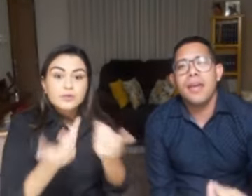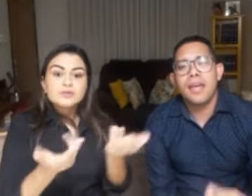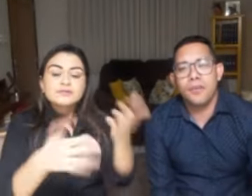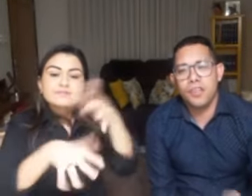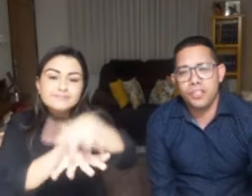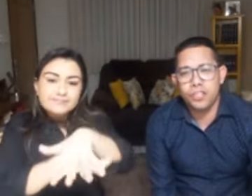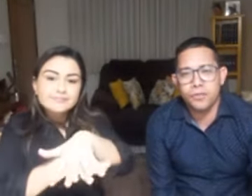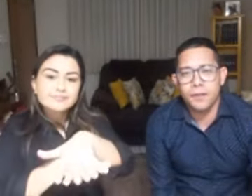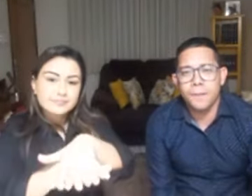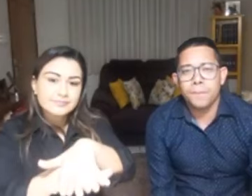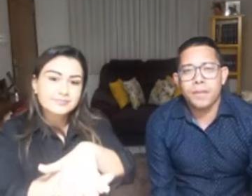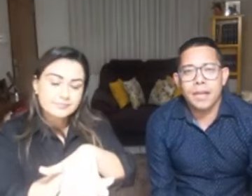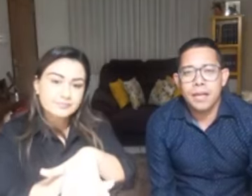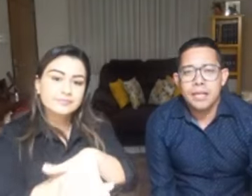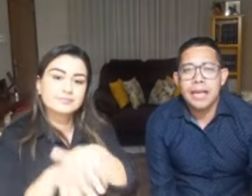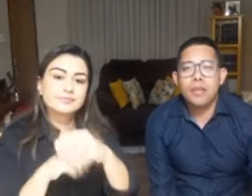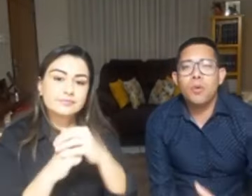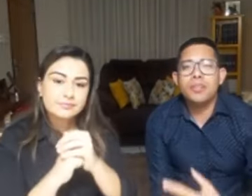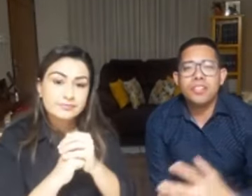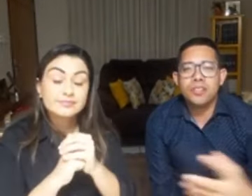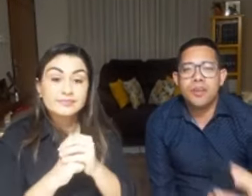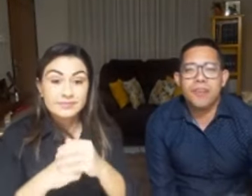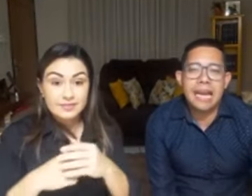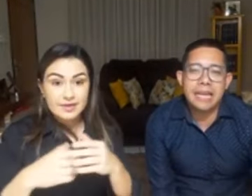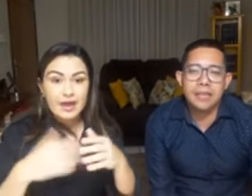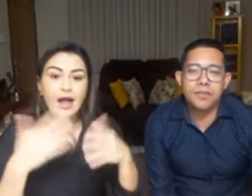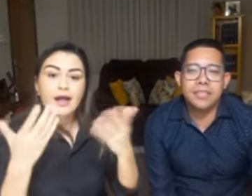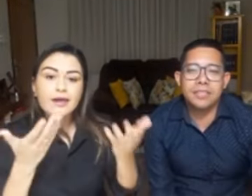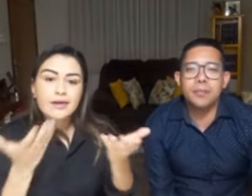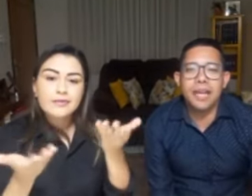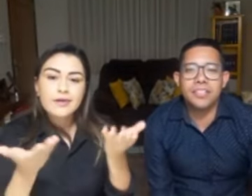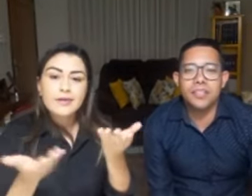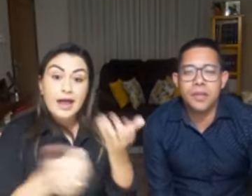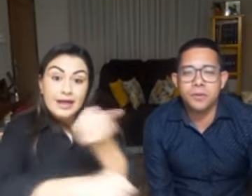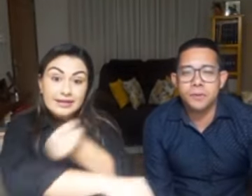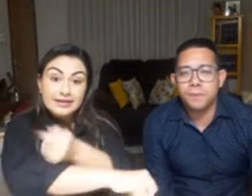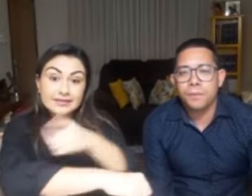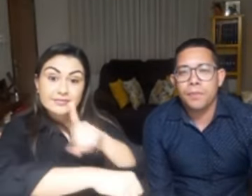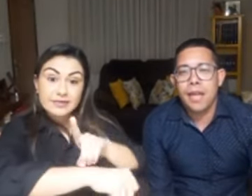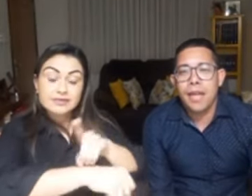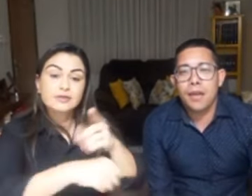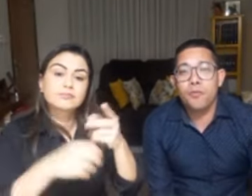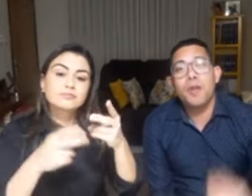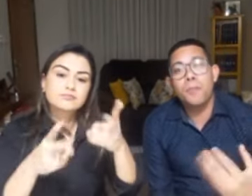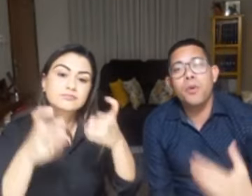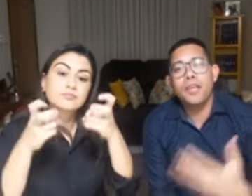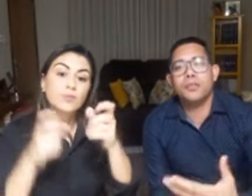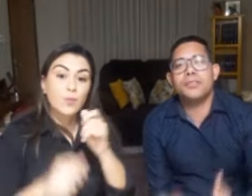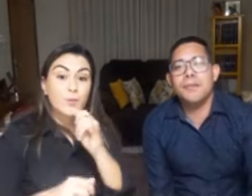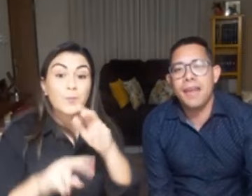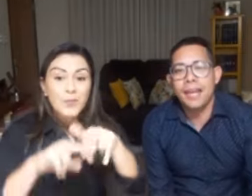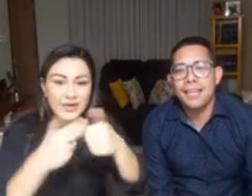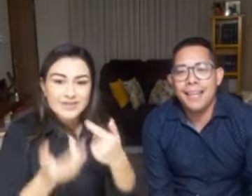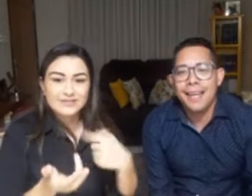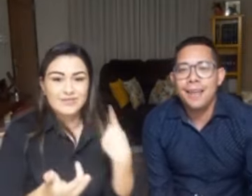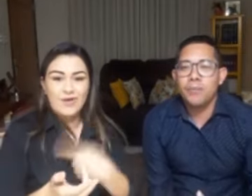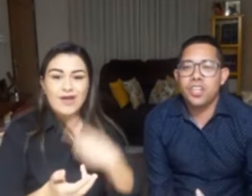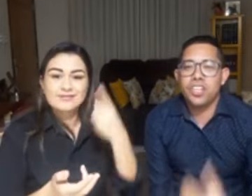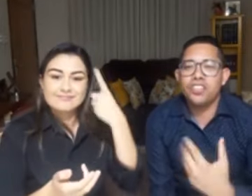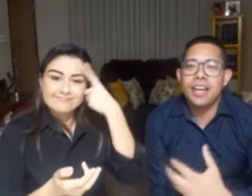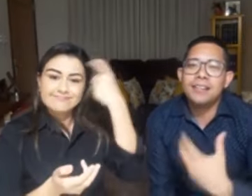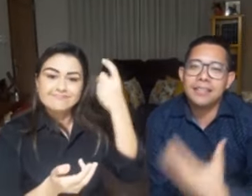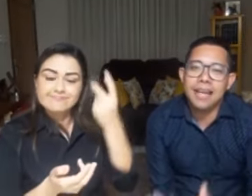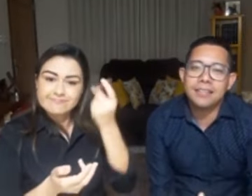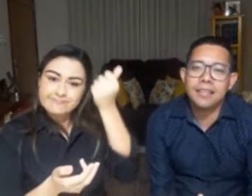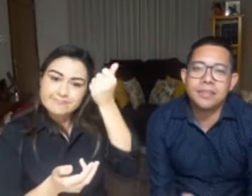inclusão efetiva, né? E aí, quando a gente vai falar a nível de Assembleia de Deus, foi por isso também, né, por a